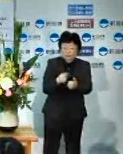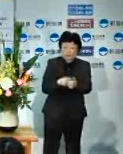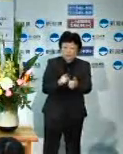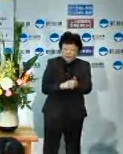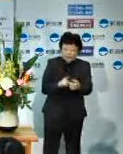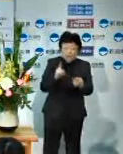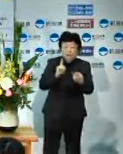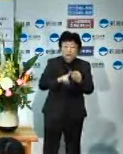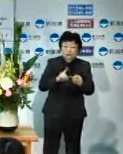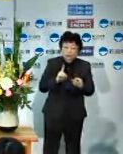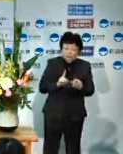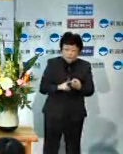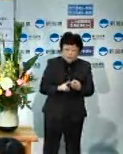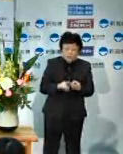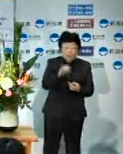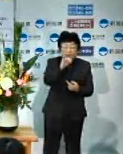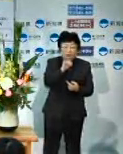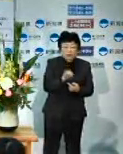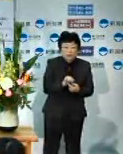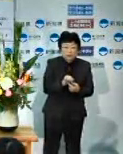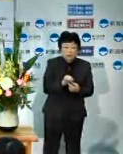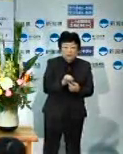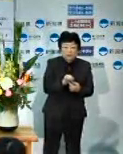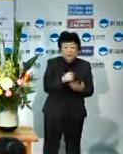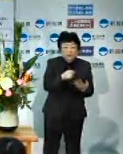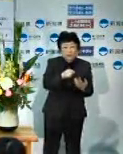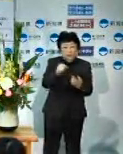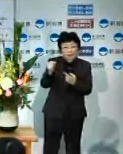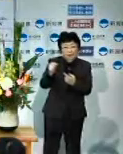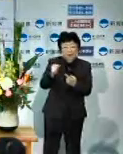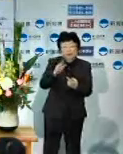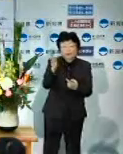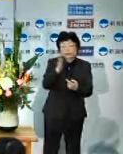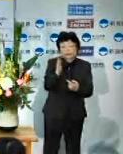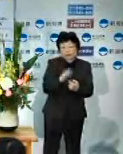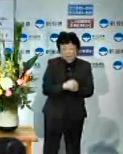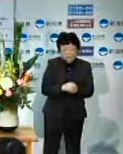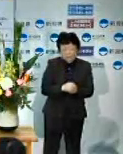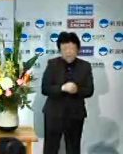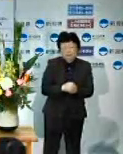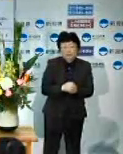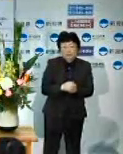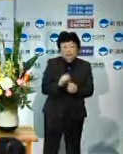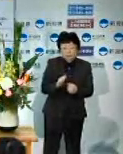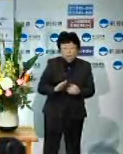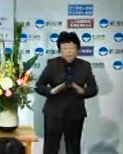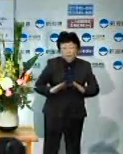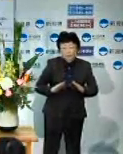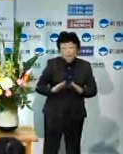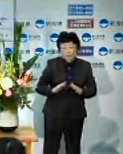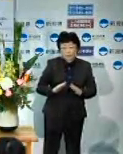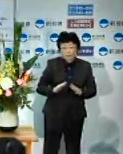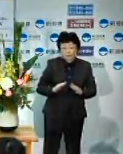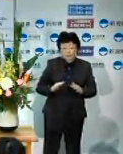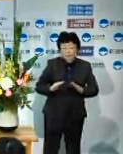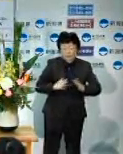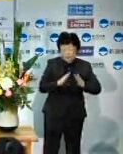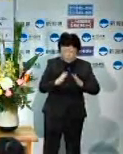それにふさわしい委員の人を選んでるわけではないので、その議論を